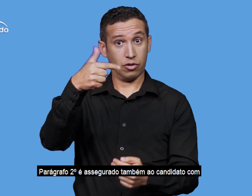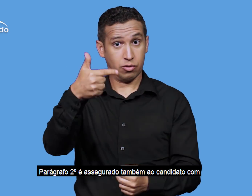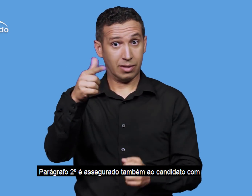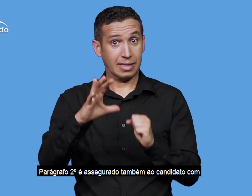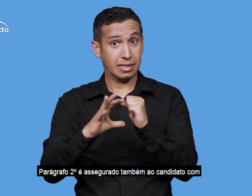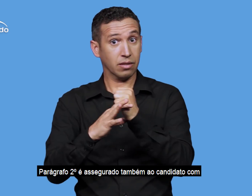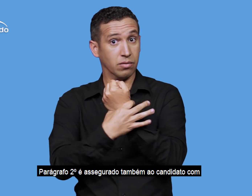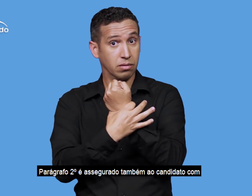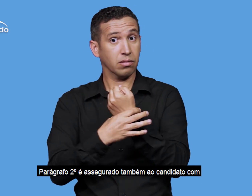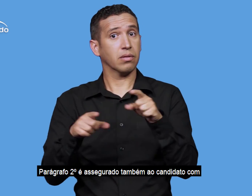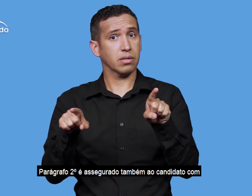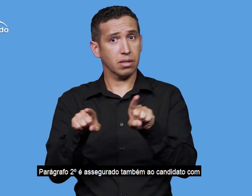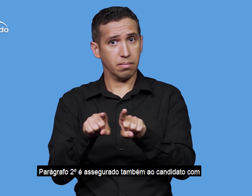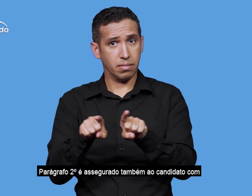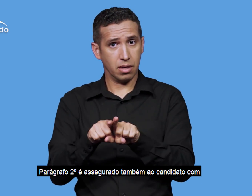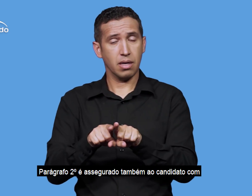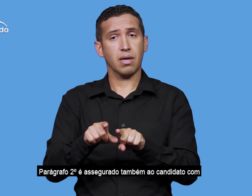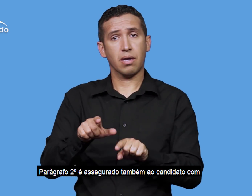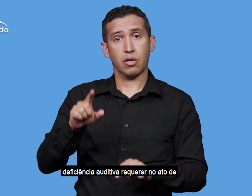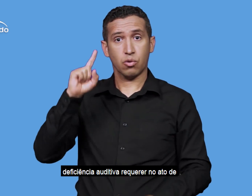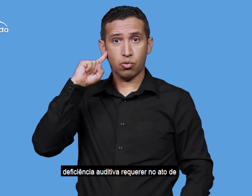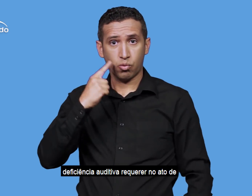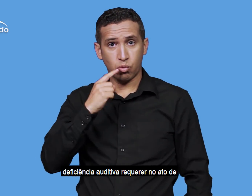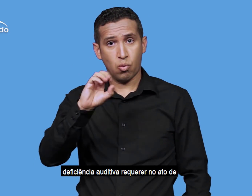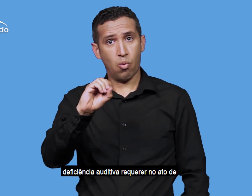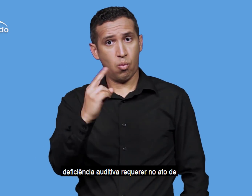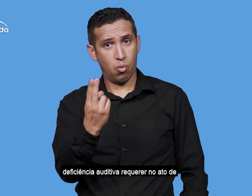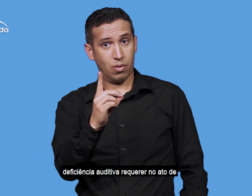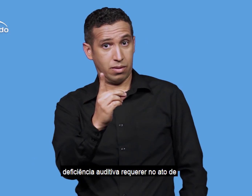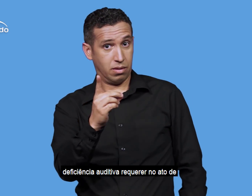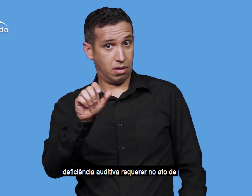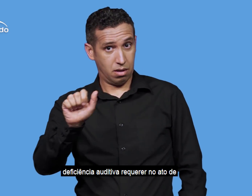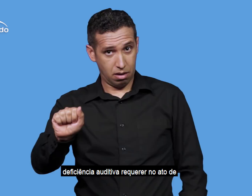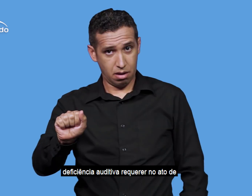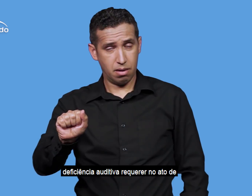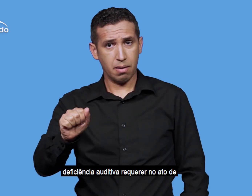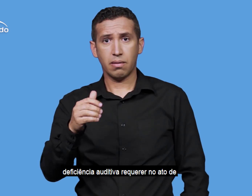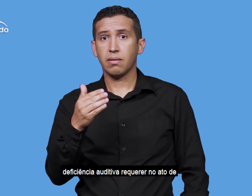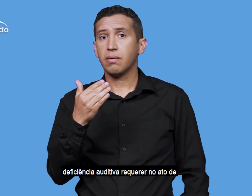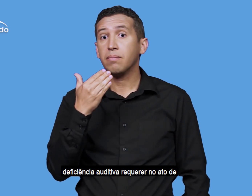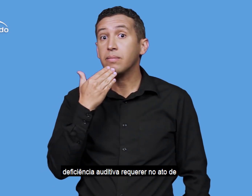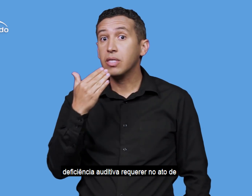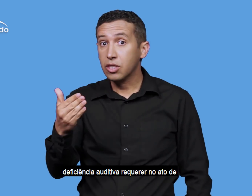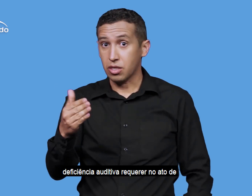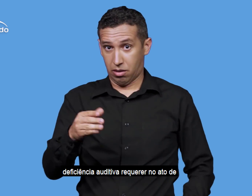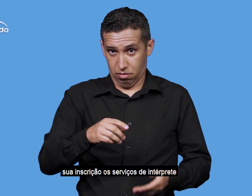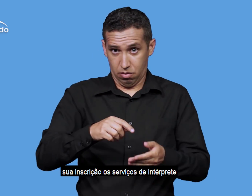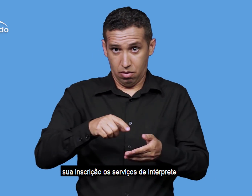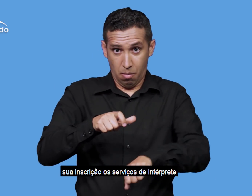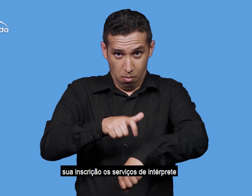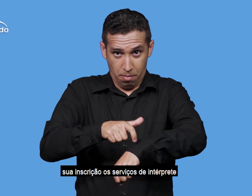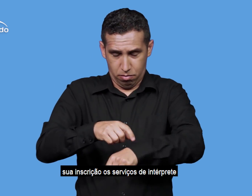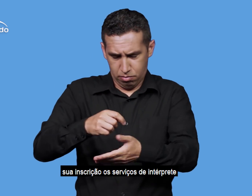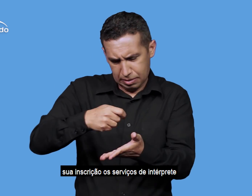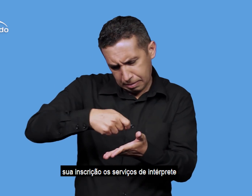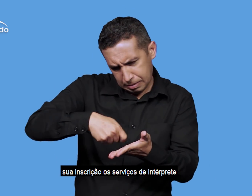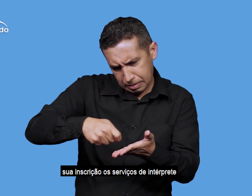assegurado também ao candidato com deficiência auditiva requerer no ato de sua inscrição os